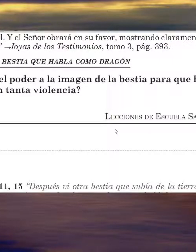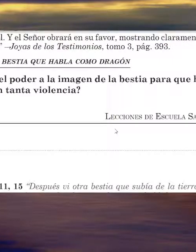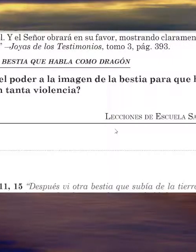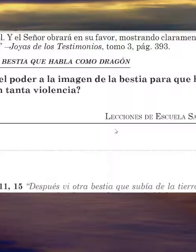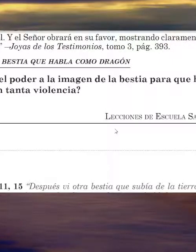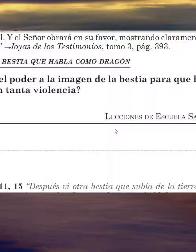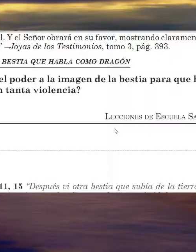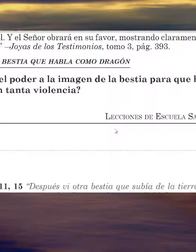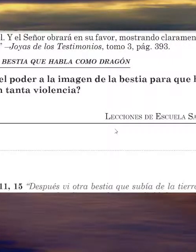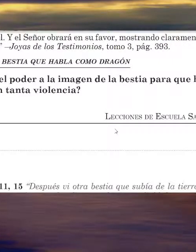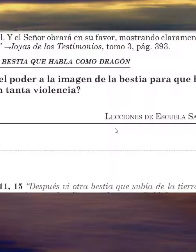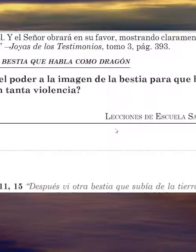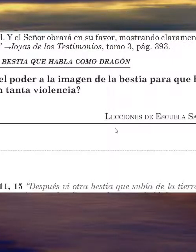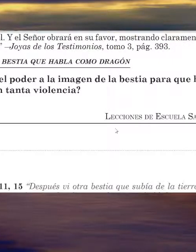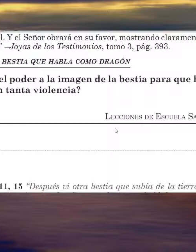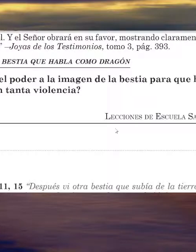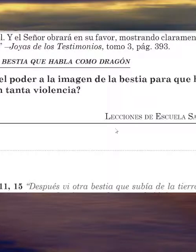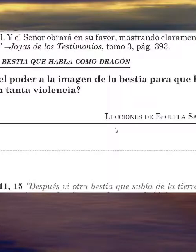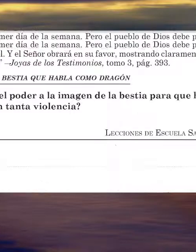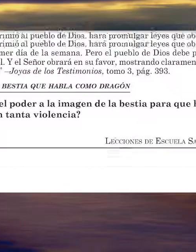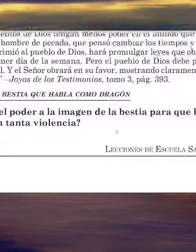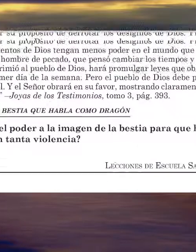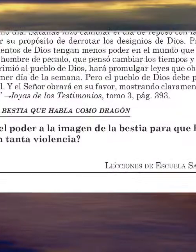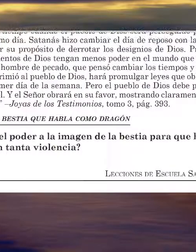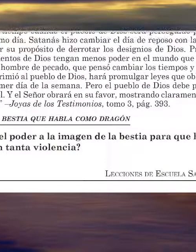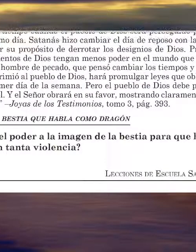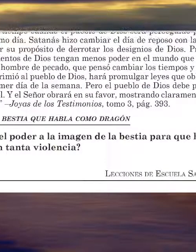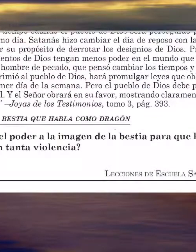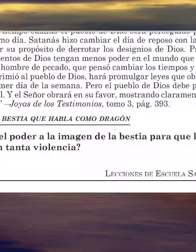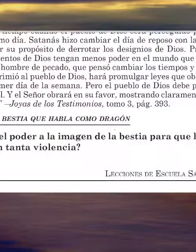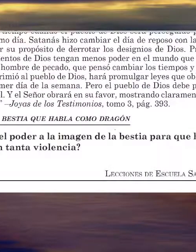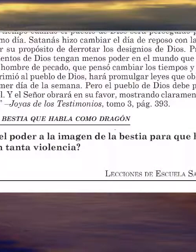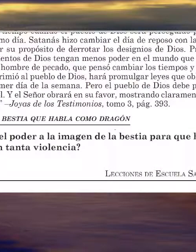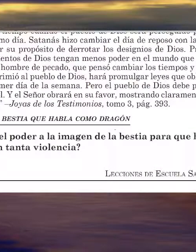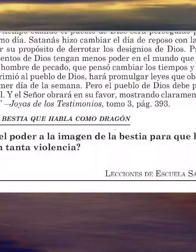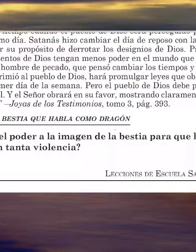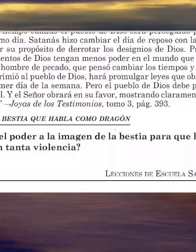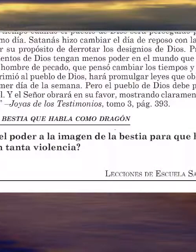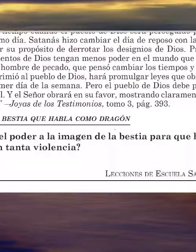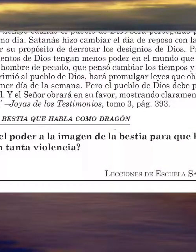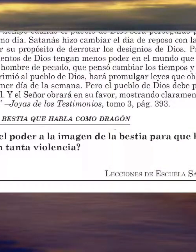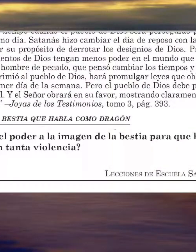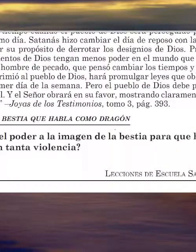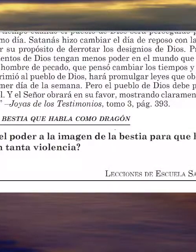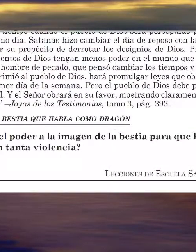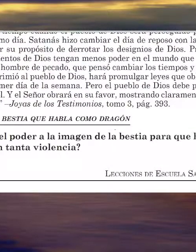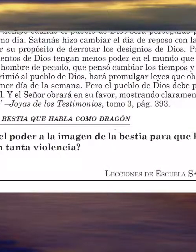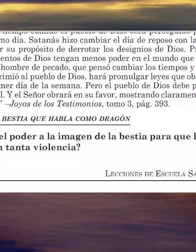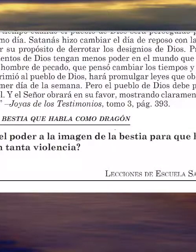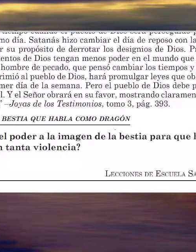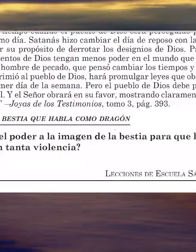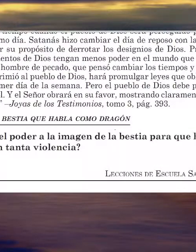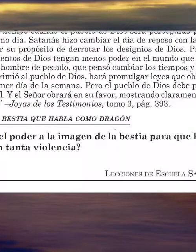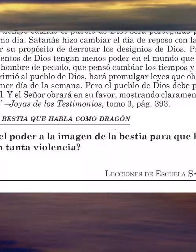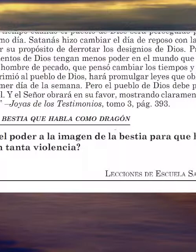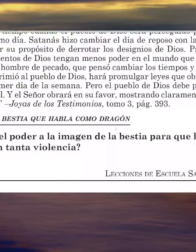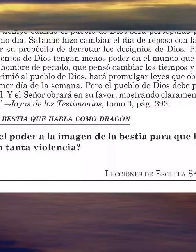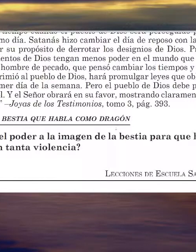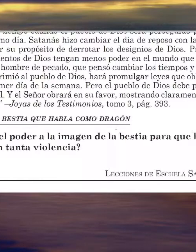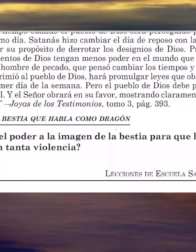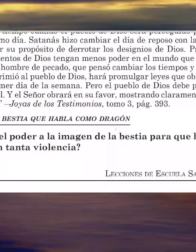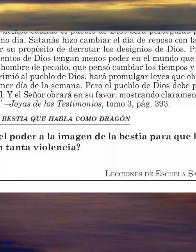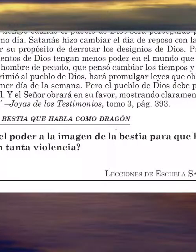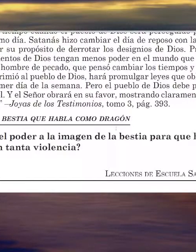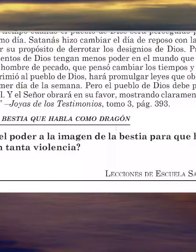habla como dragón. Prácticamente tenemos un testimonio aquí, joya de los testimonios, tomos 3, que